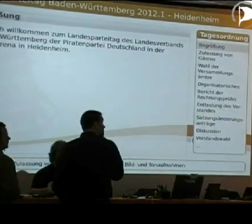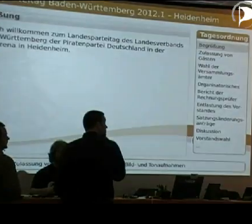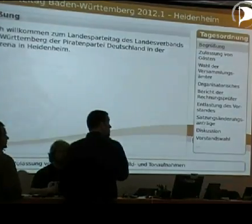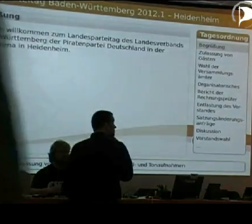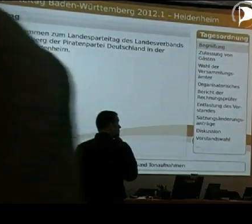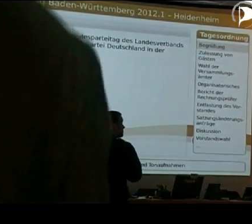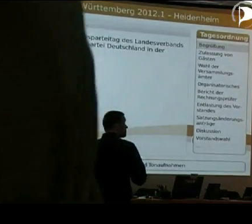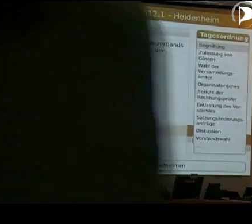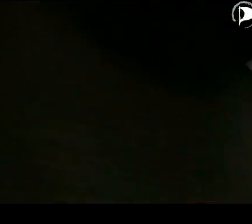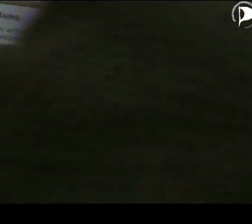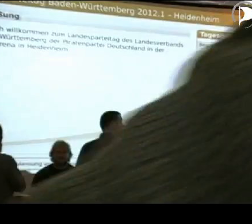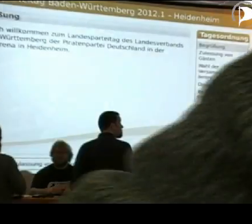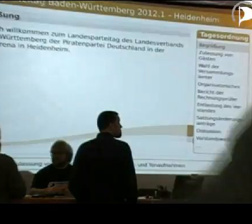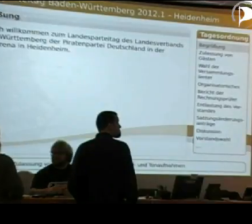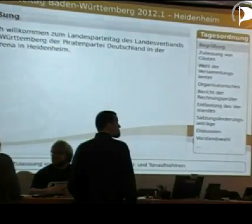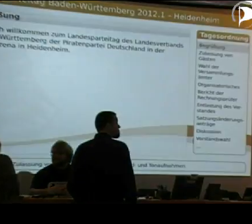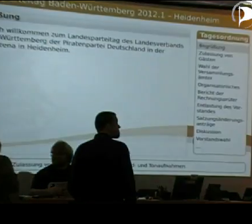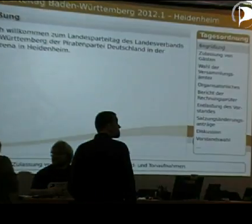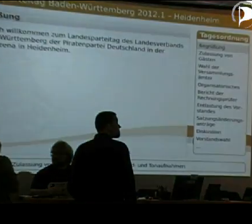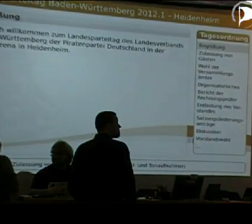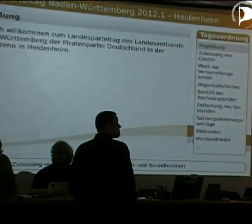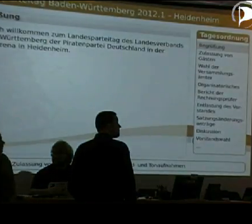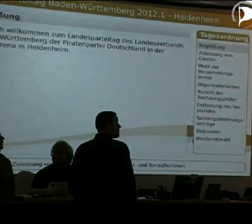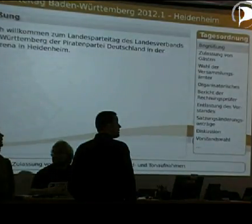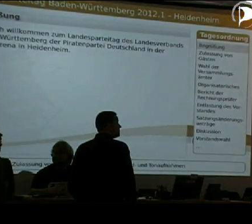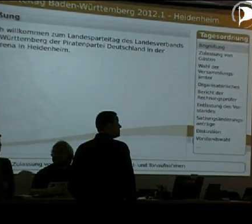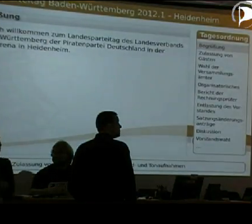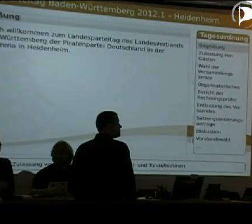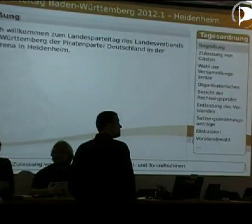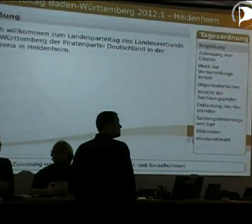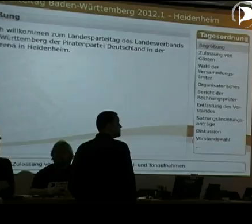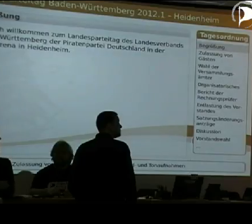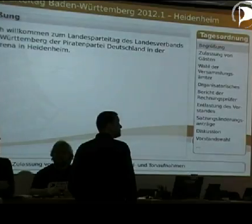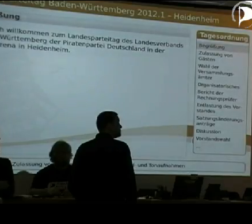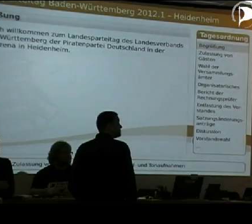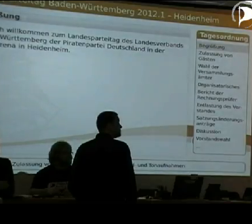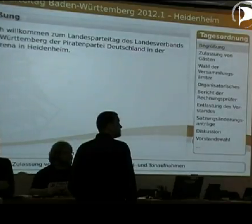mit einem kniefall nämlich dass die stadt uster ist